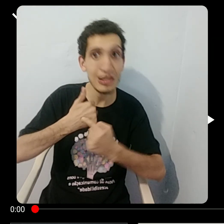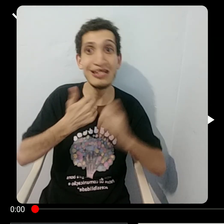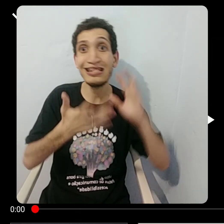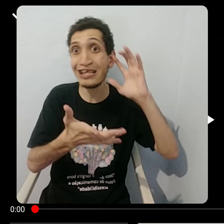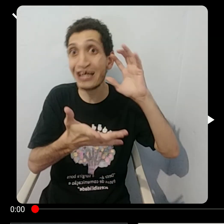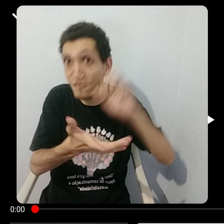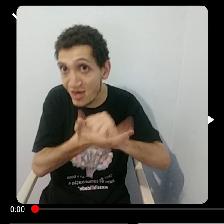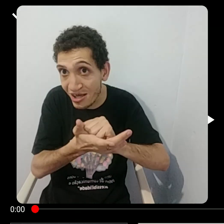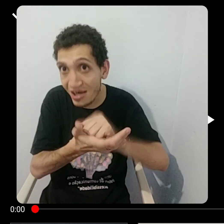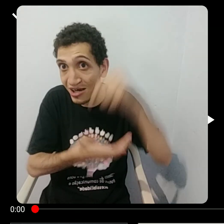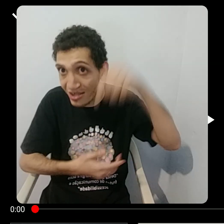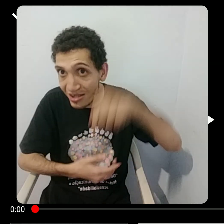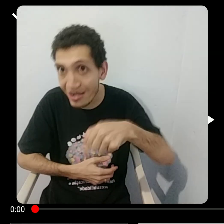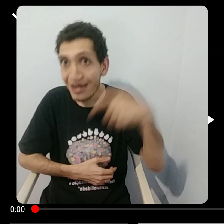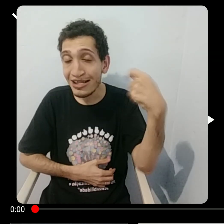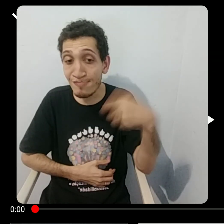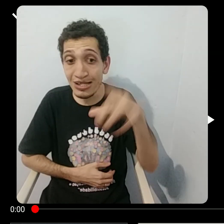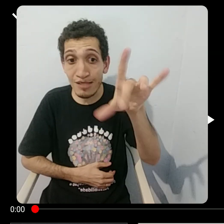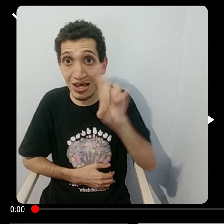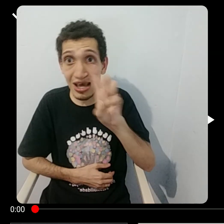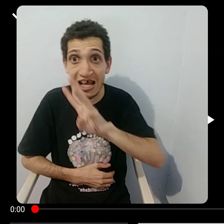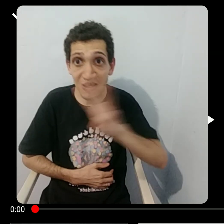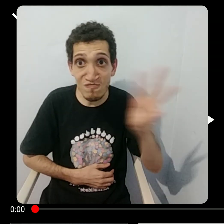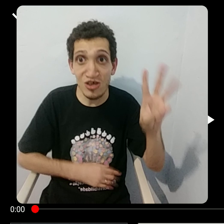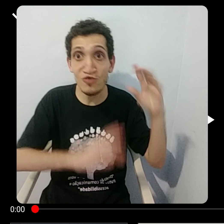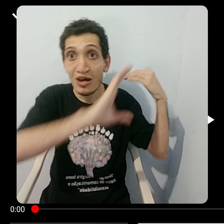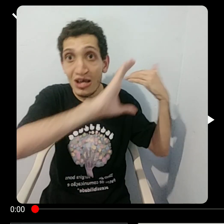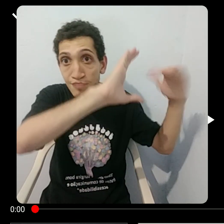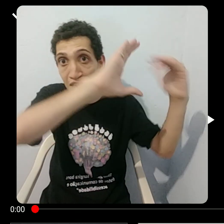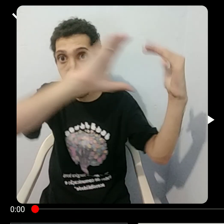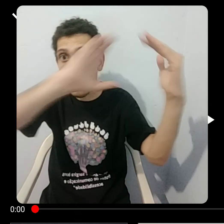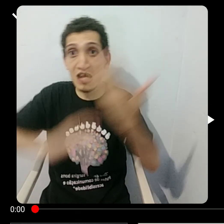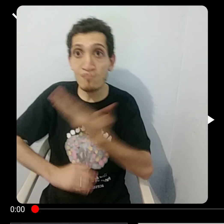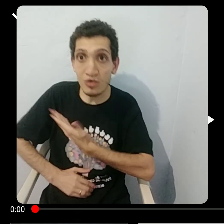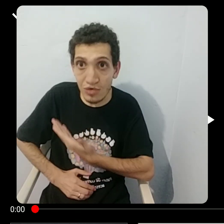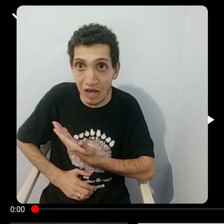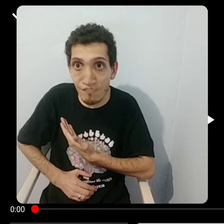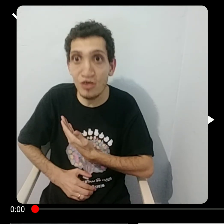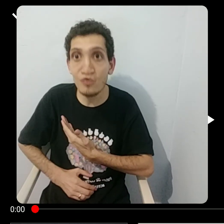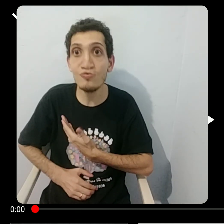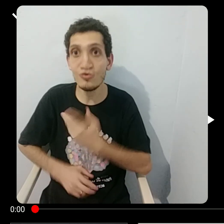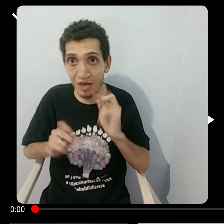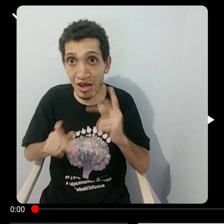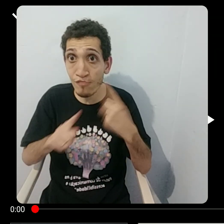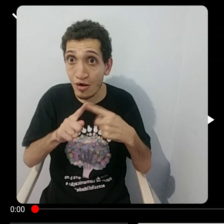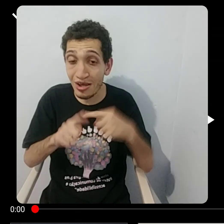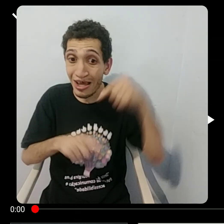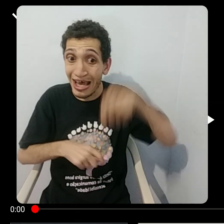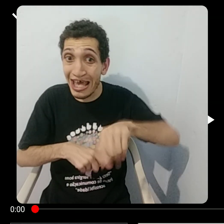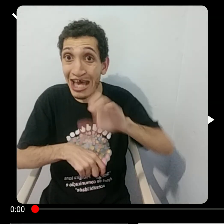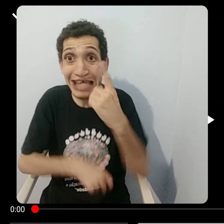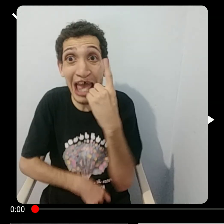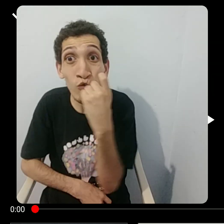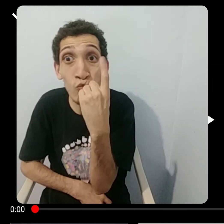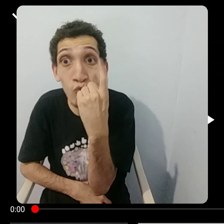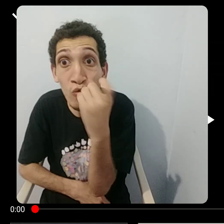que se inscrever aqui, você precisa pegar esse vídeo e mandar aí para os seus amigos. Porque esse é o